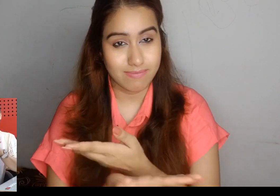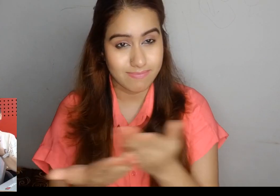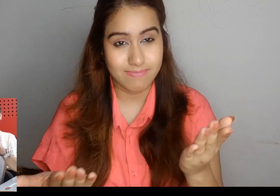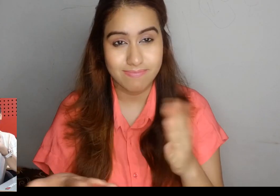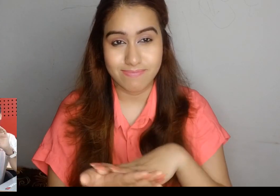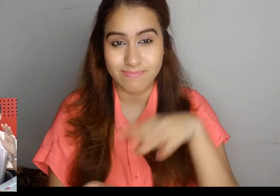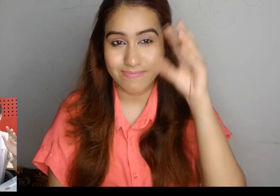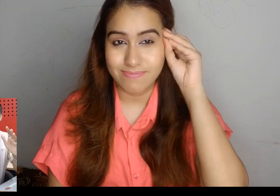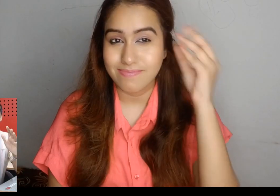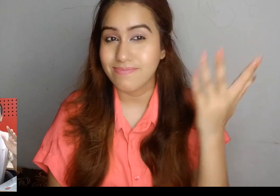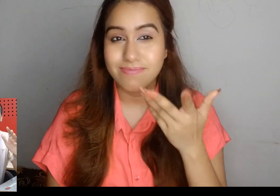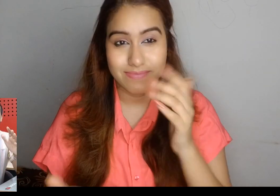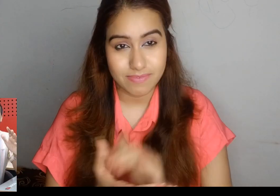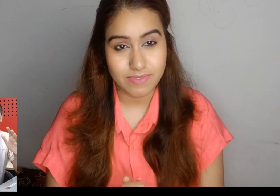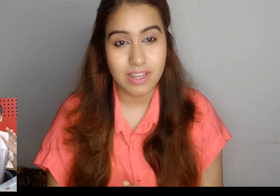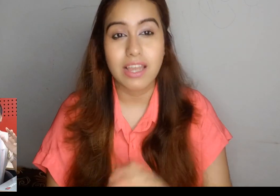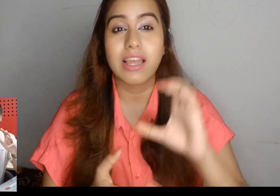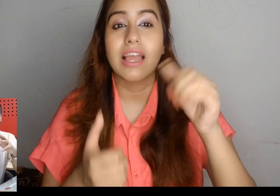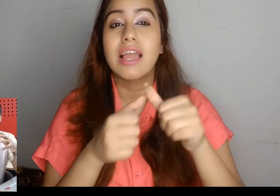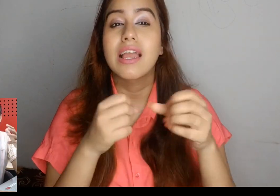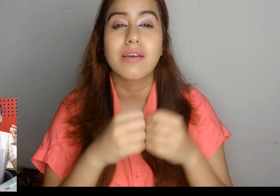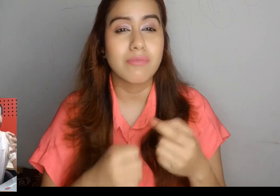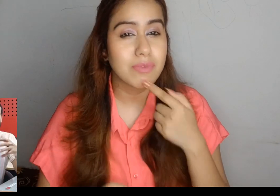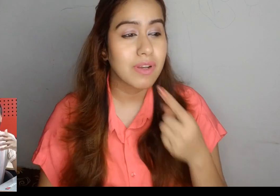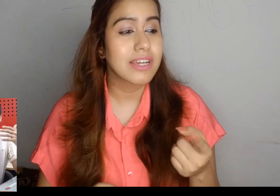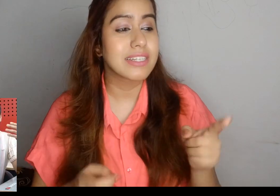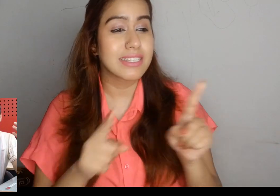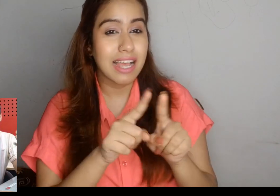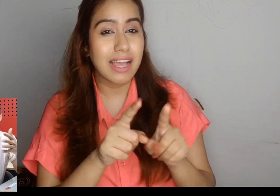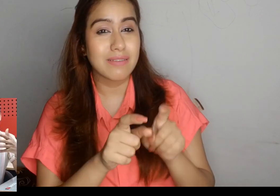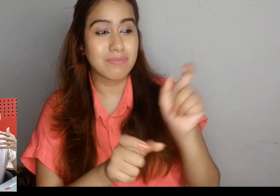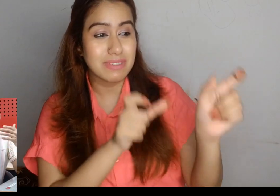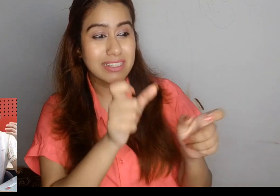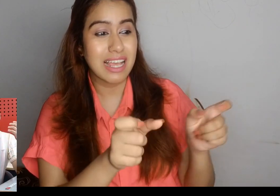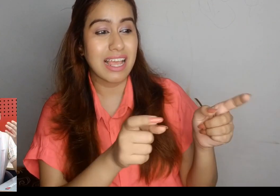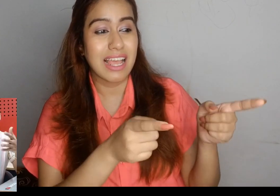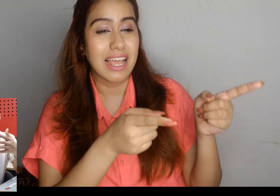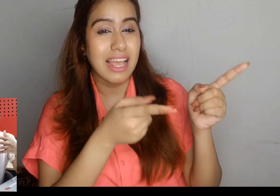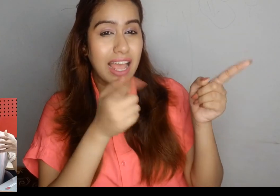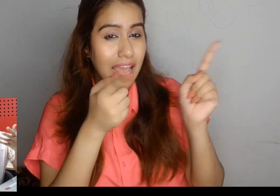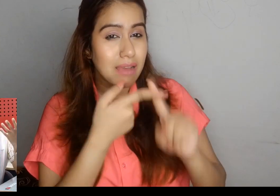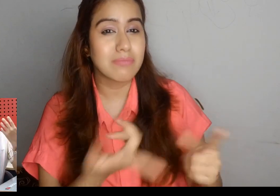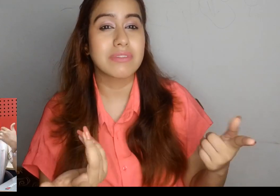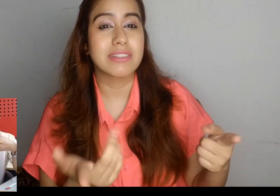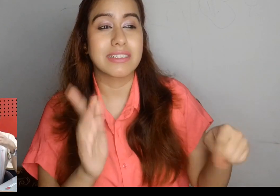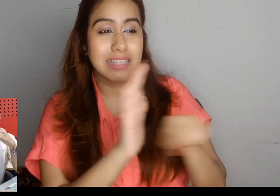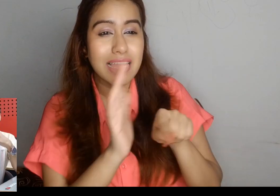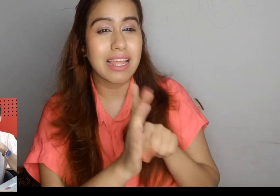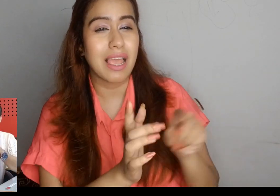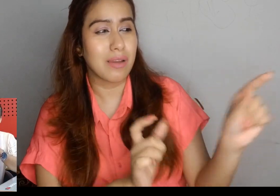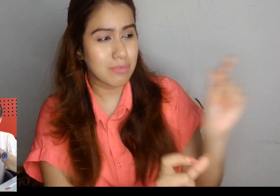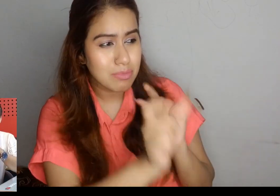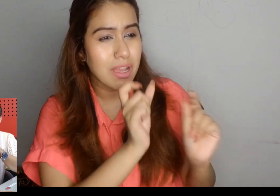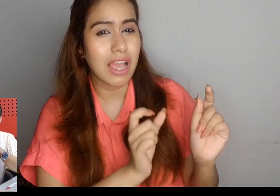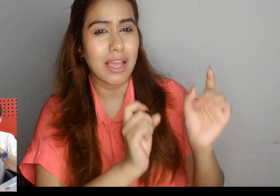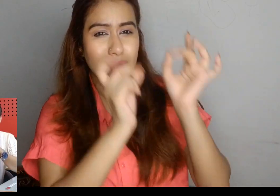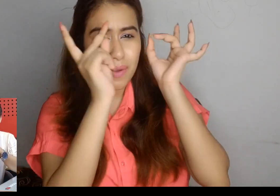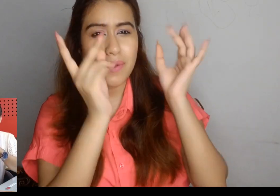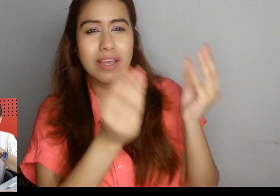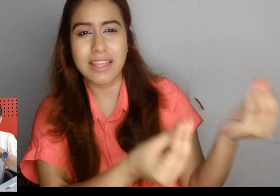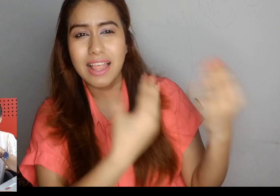लाइफ का संदेश है। उसने कहा कि भाई साहब, ये जो लोग होते हैं ना, जो गलती से आते हैं, गलतियां करते हैं और उल्टा हम पर गुस्सा निकालते